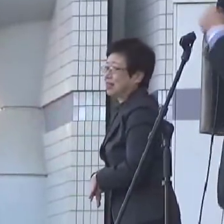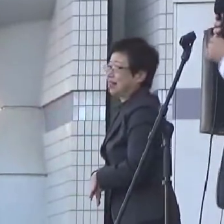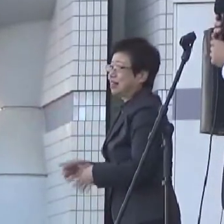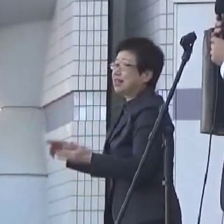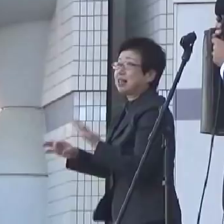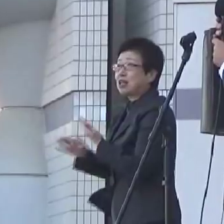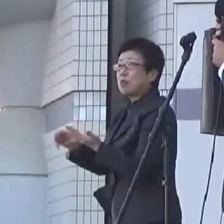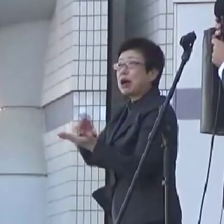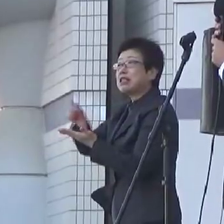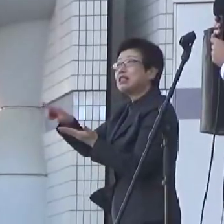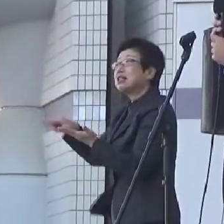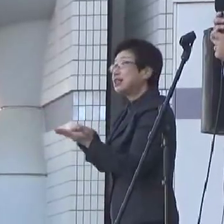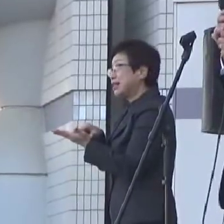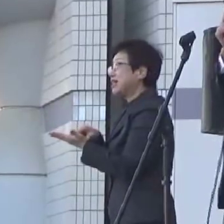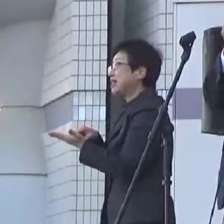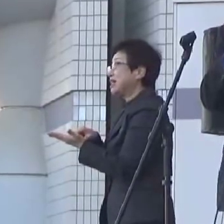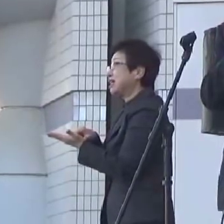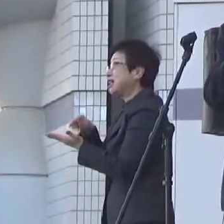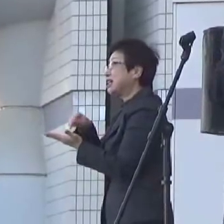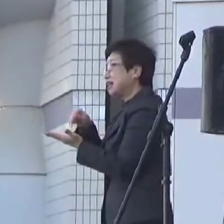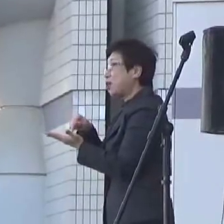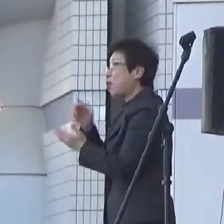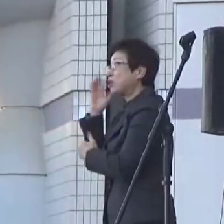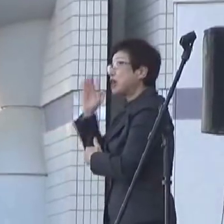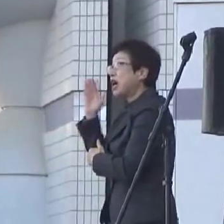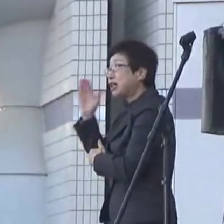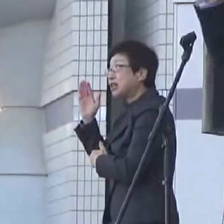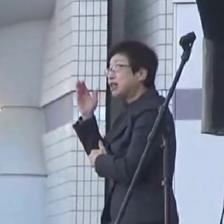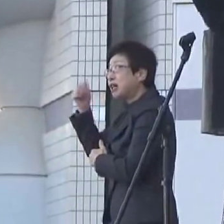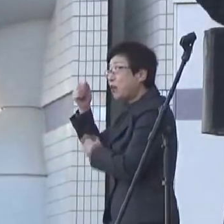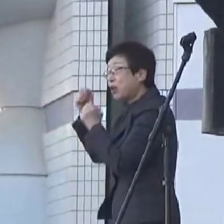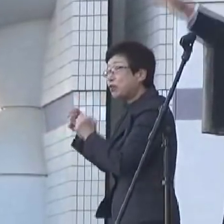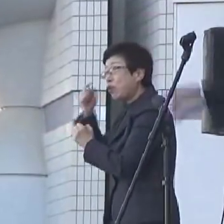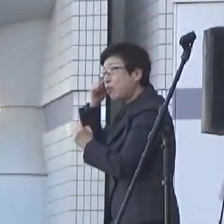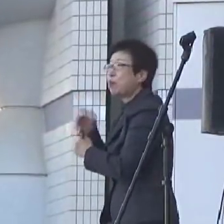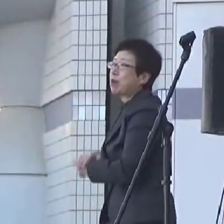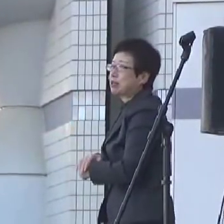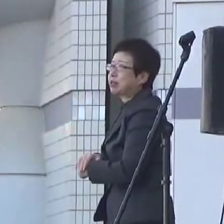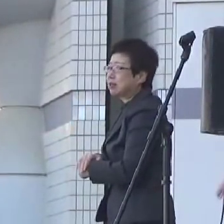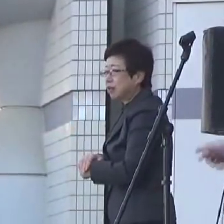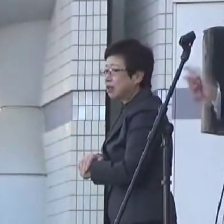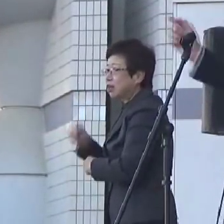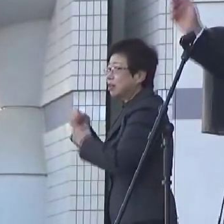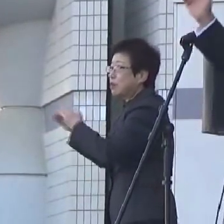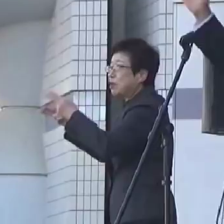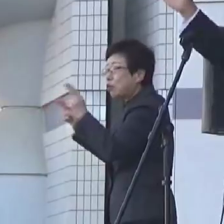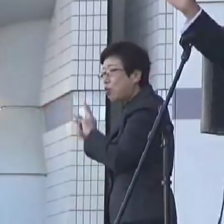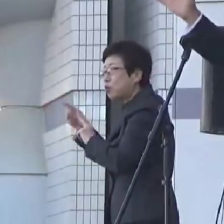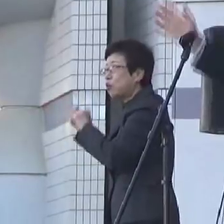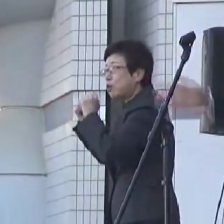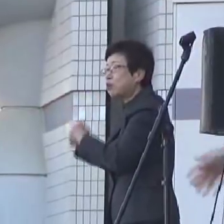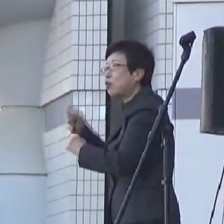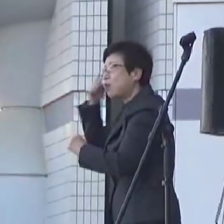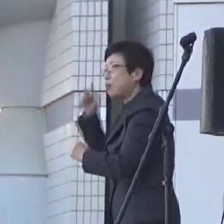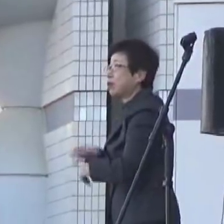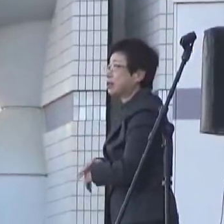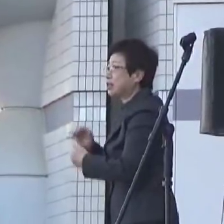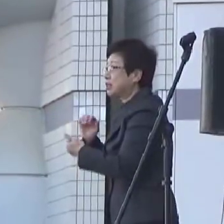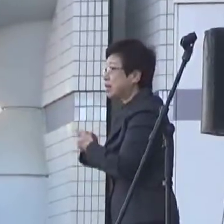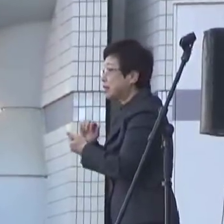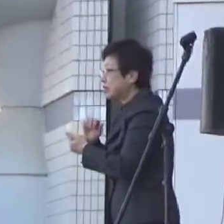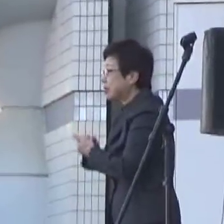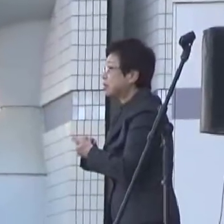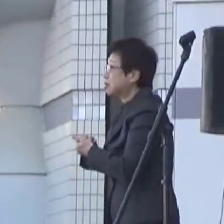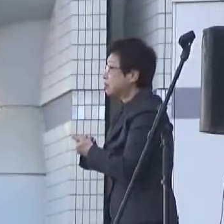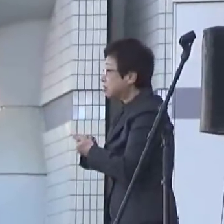の近くに政治家いらっしゃると思います。自民党公明党もいるでしょう。ぜひ審議ぐらいしたらいいんじゃない